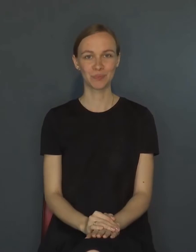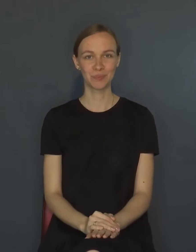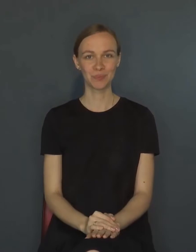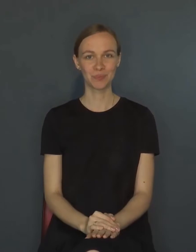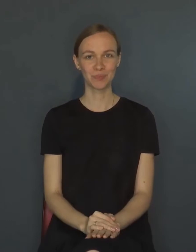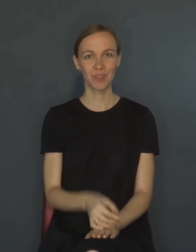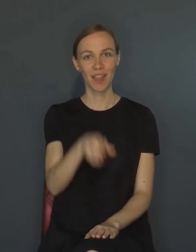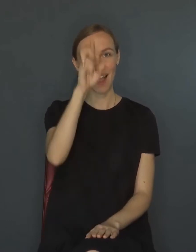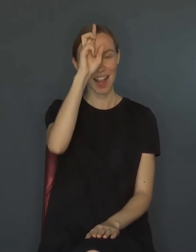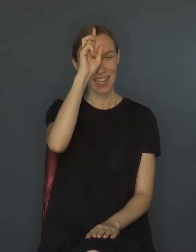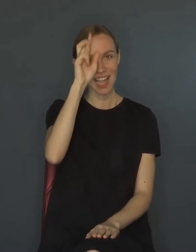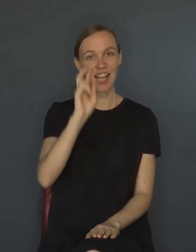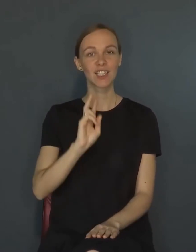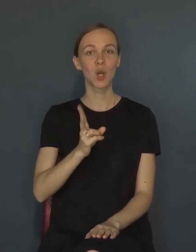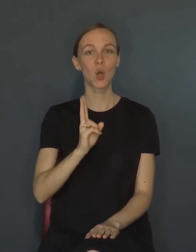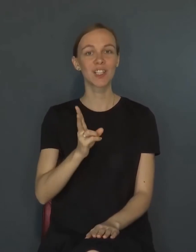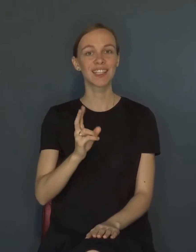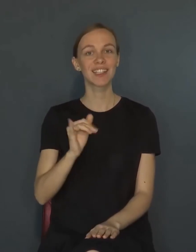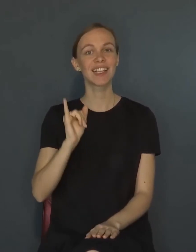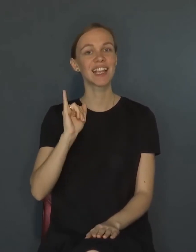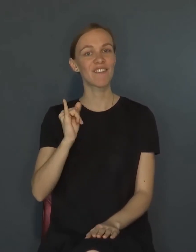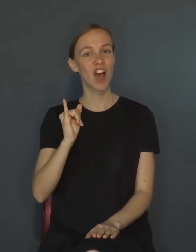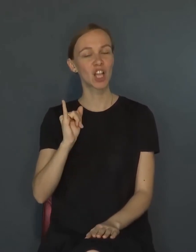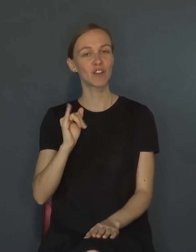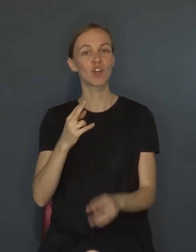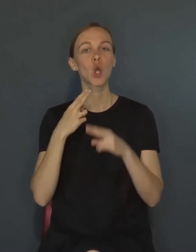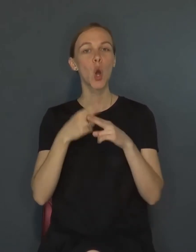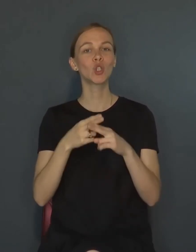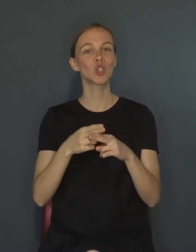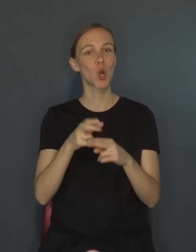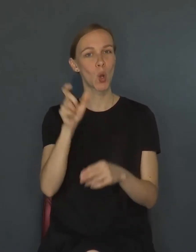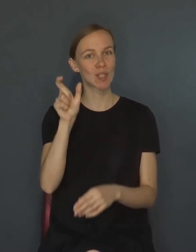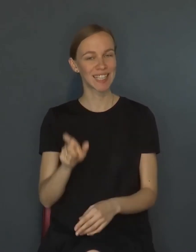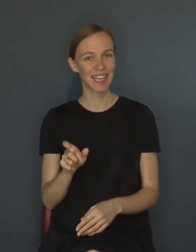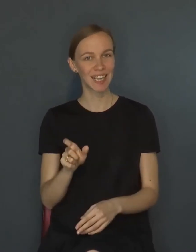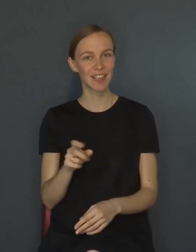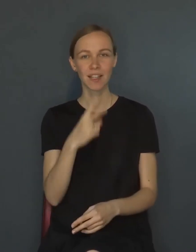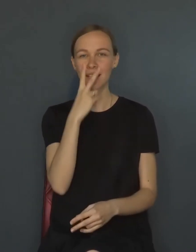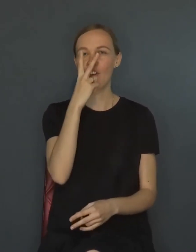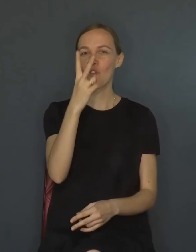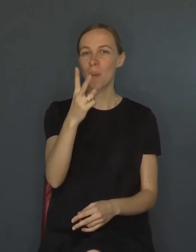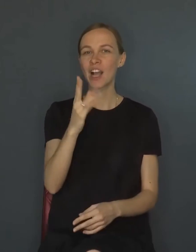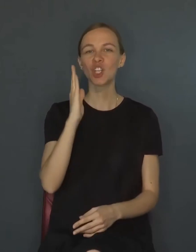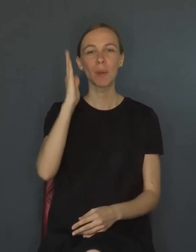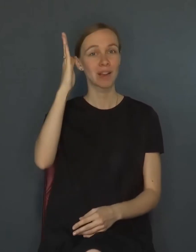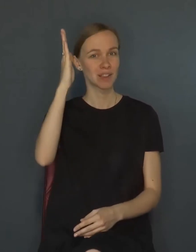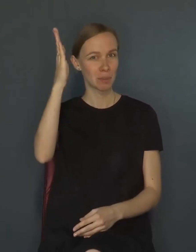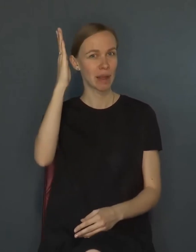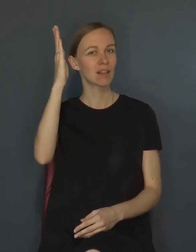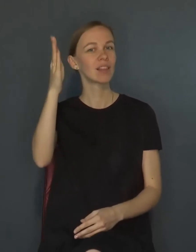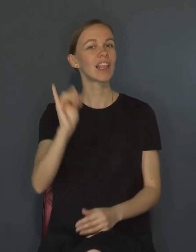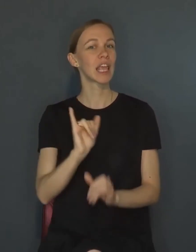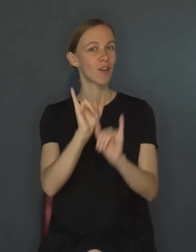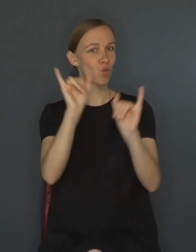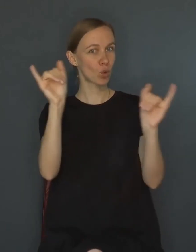Князь Костянтин Іванович Острозький завбачив перспективу Дубна як міста